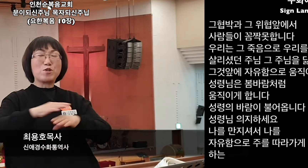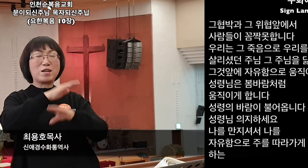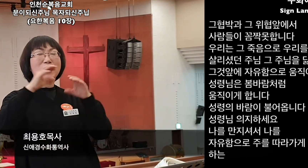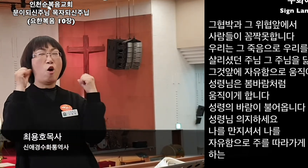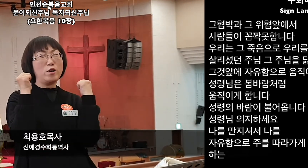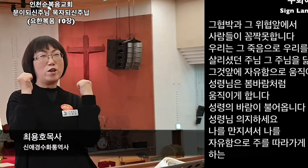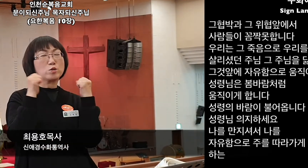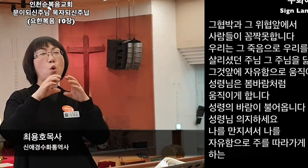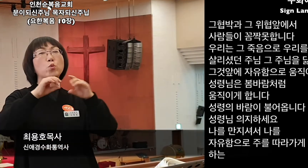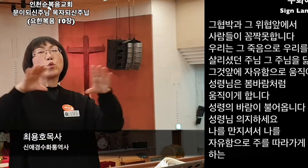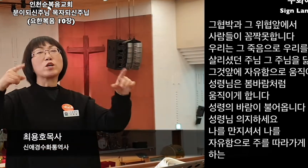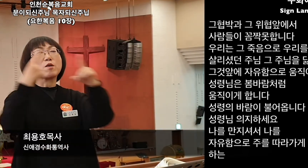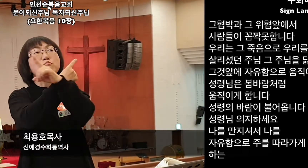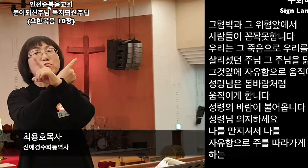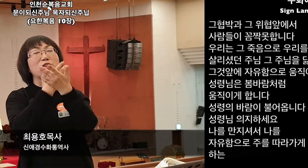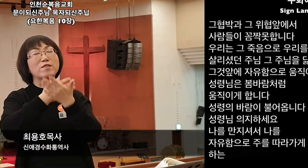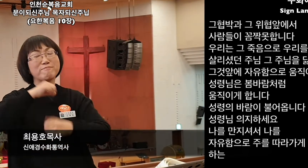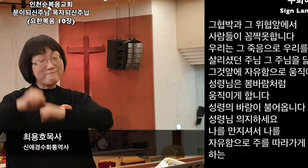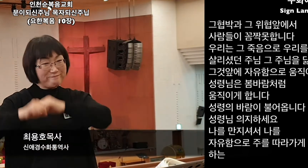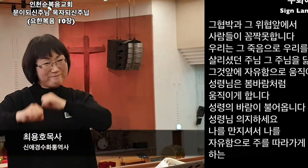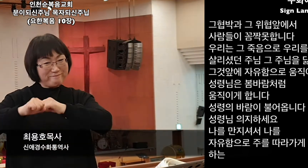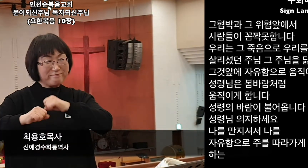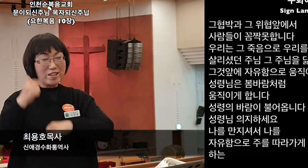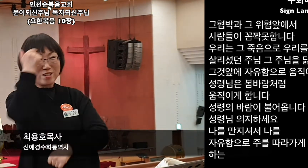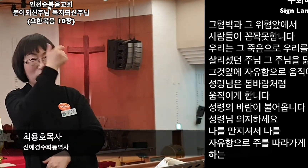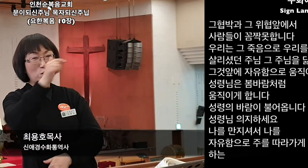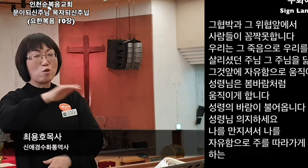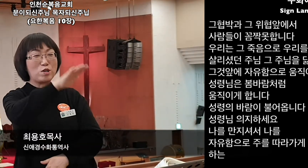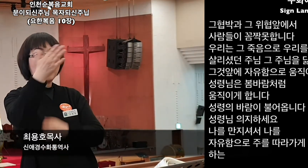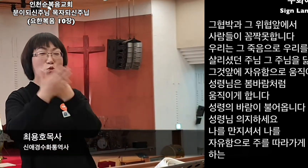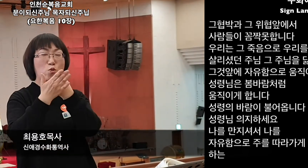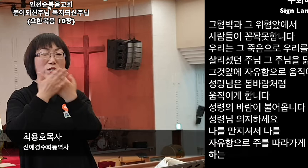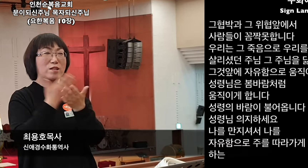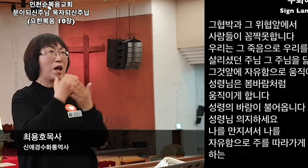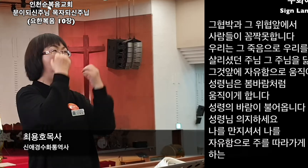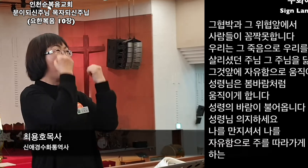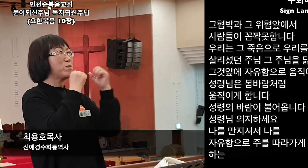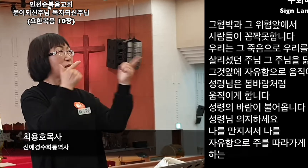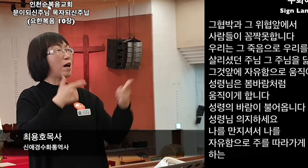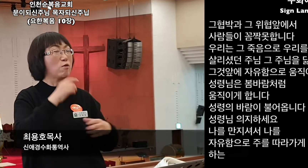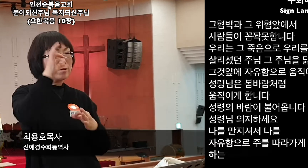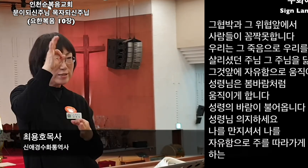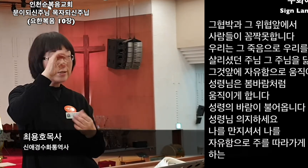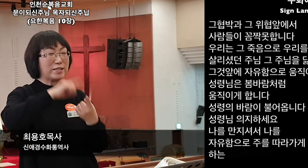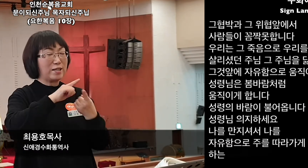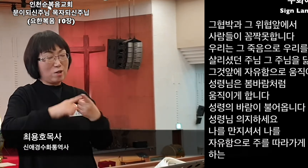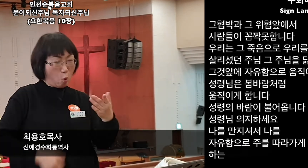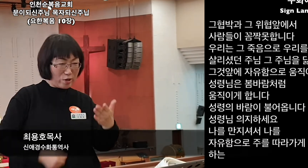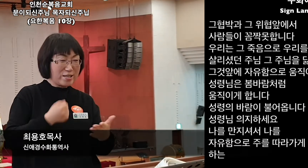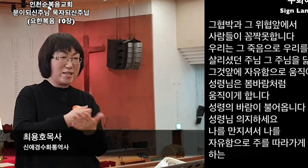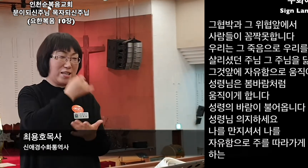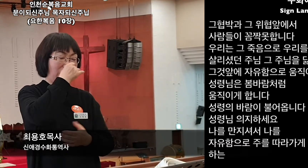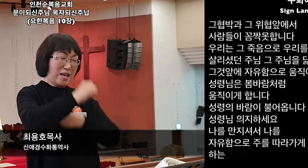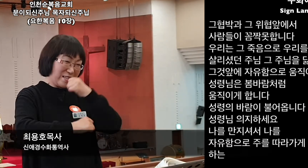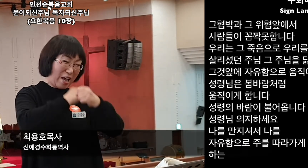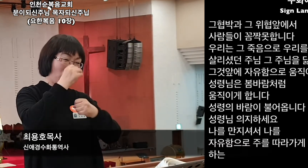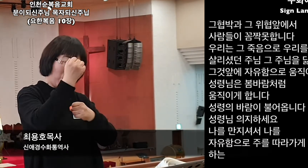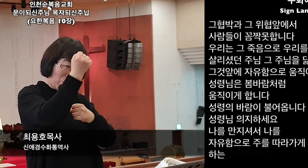그럼 풀려요. 성령님이 우리를 도우셔야 됩니다. 그래야 멈춰있지 않고 굳어있지 않고 용기 있게